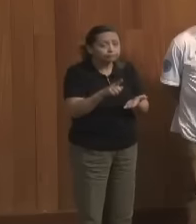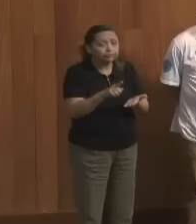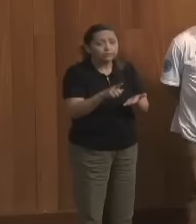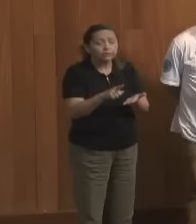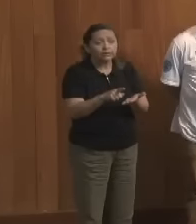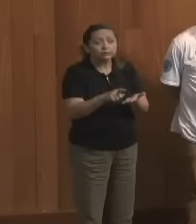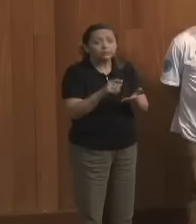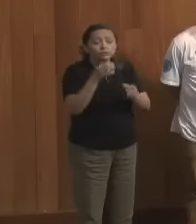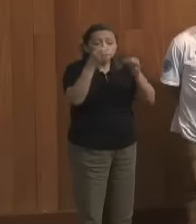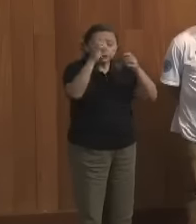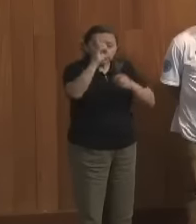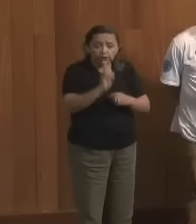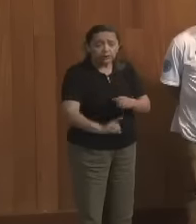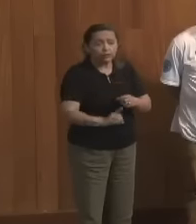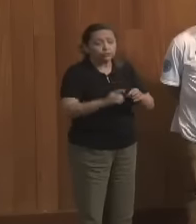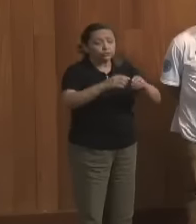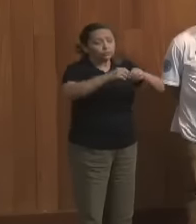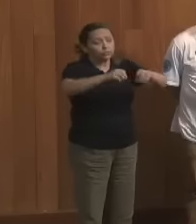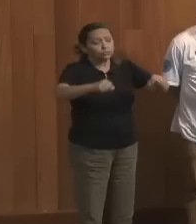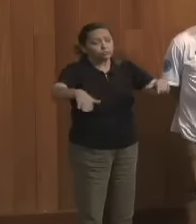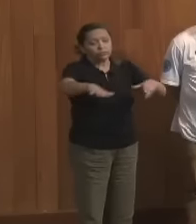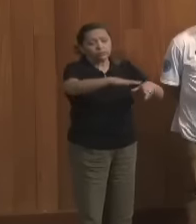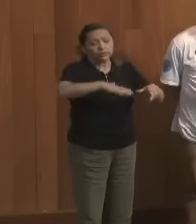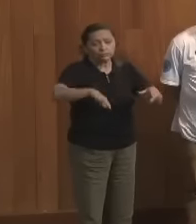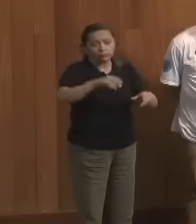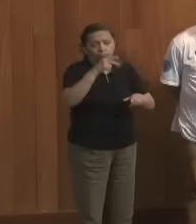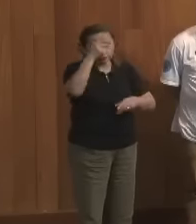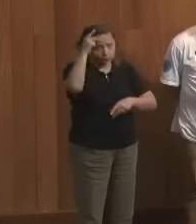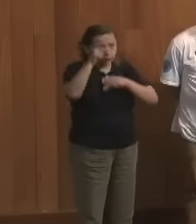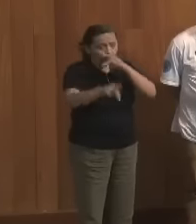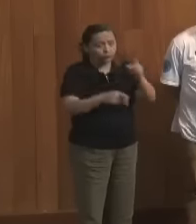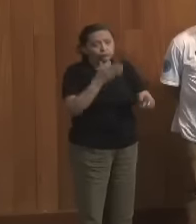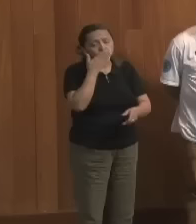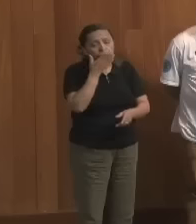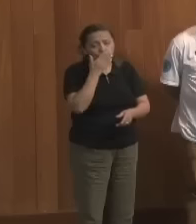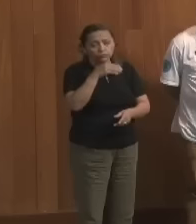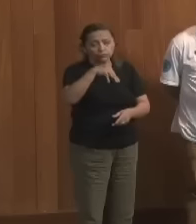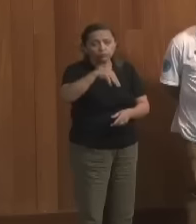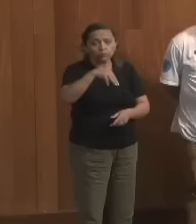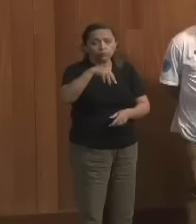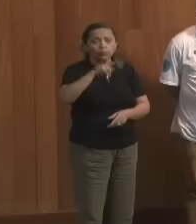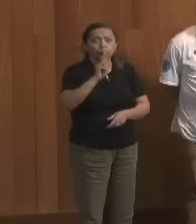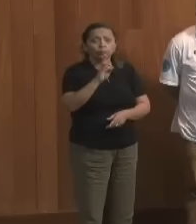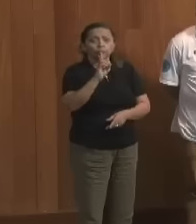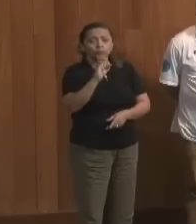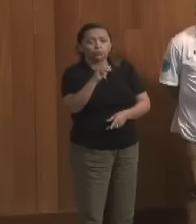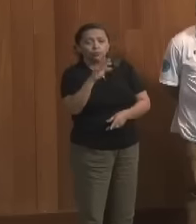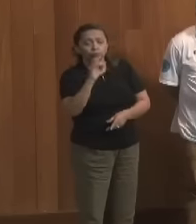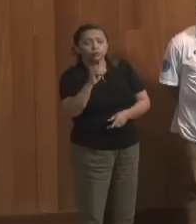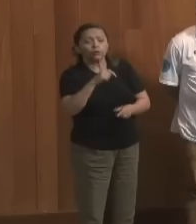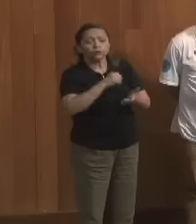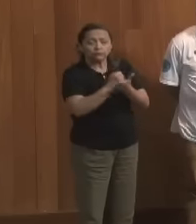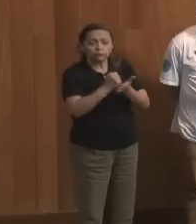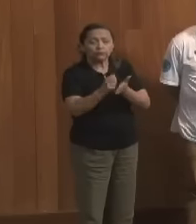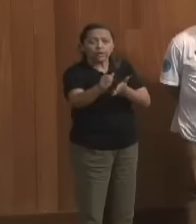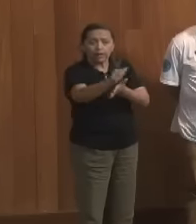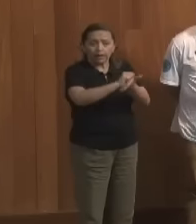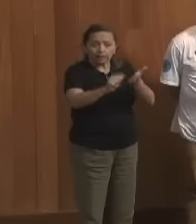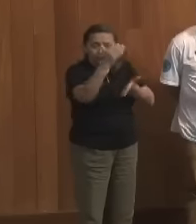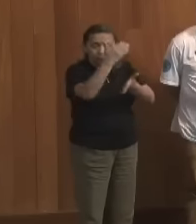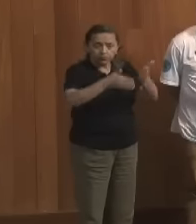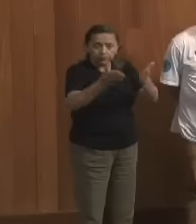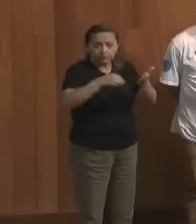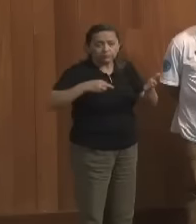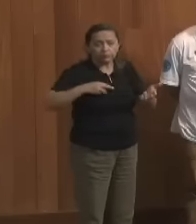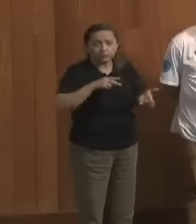ao território do povo Munduruku. E, por essa razão, ele foi um contrato anulado pelo Ministério Público